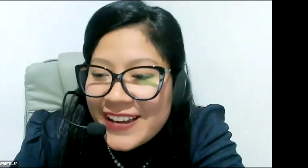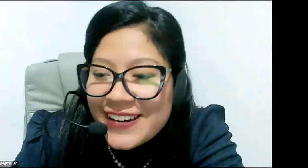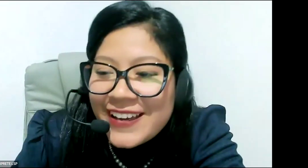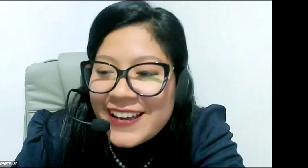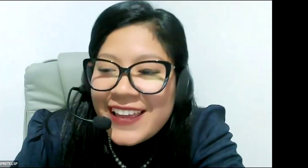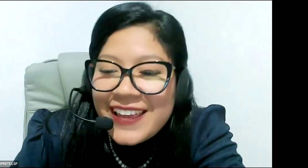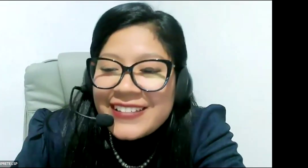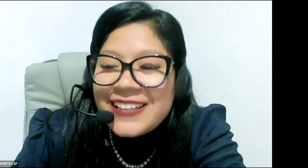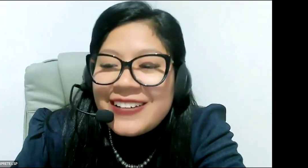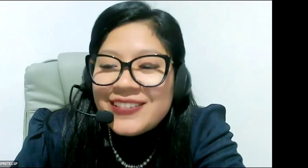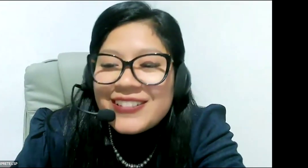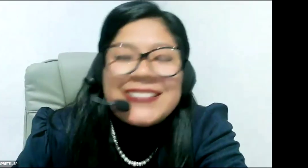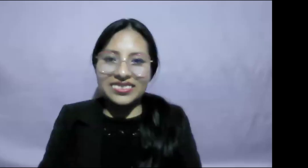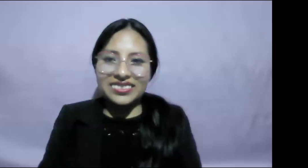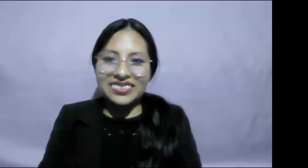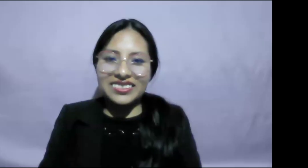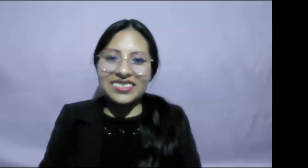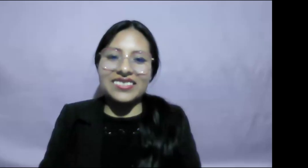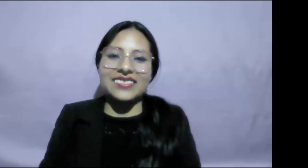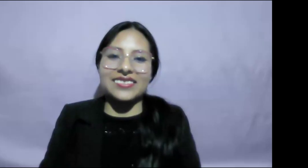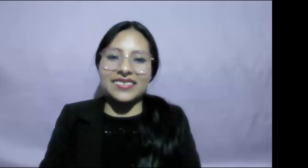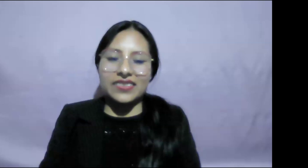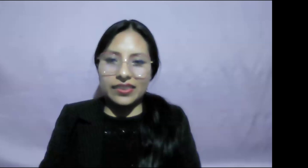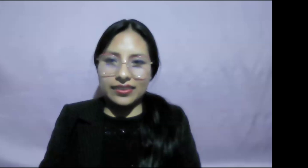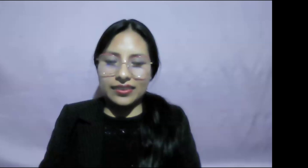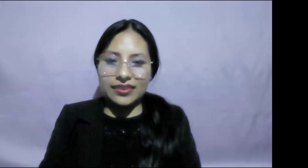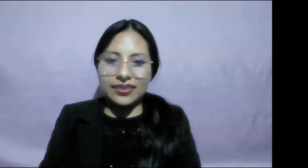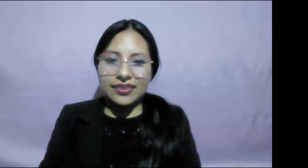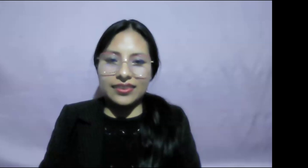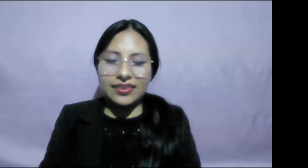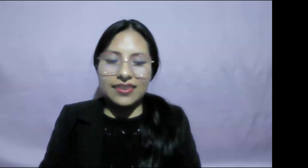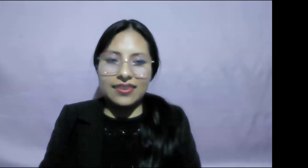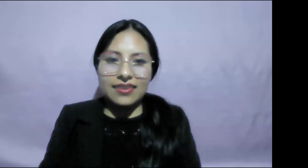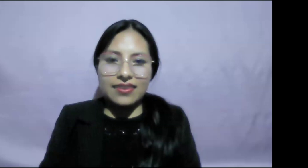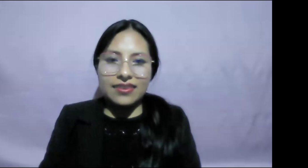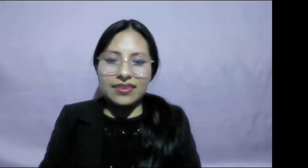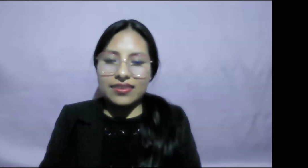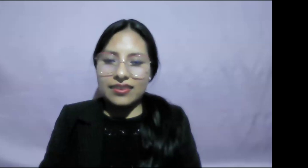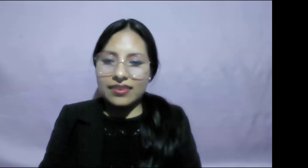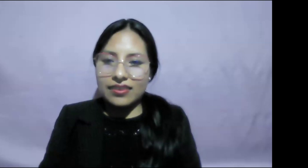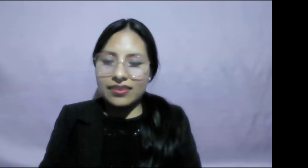la campana Saludos hasta chiclayo muy bien